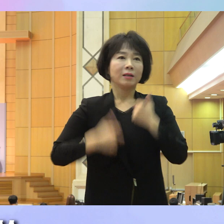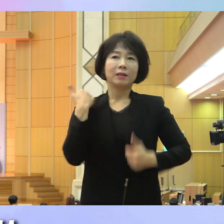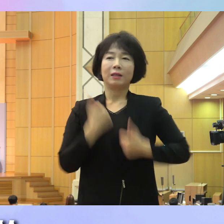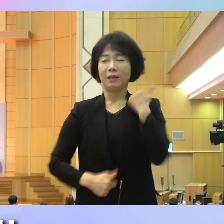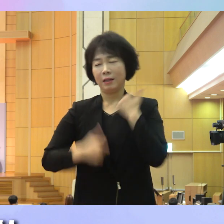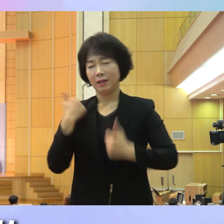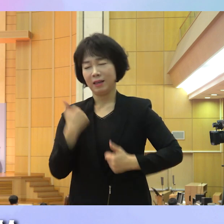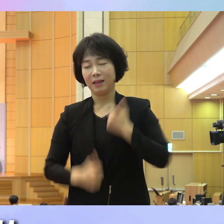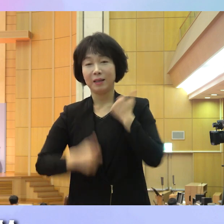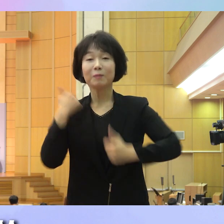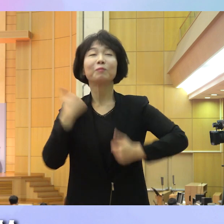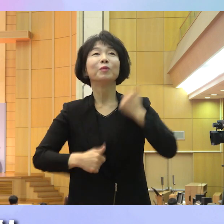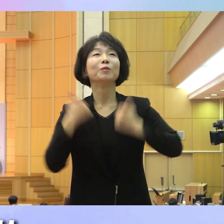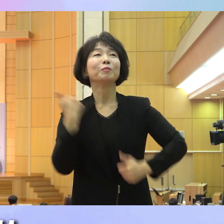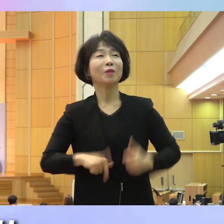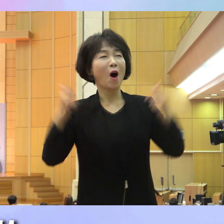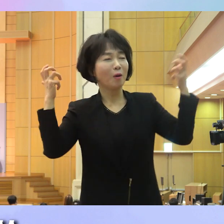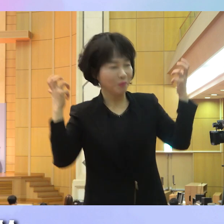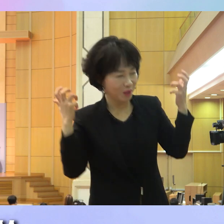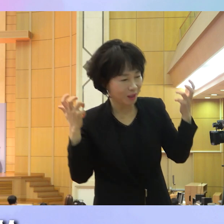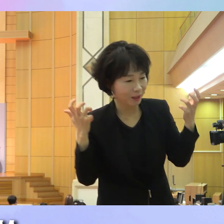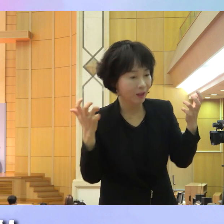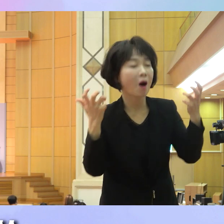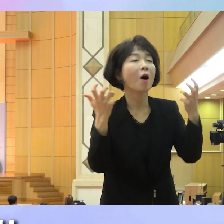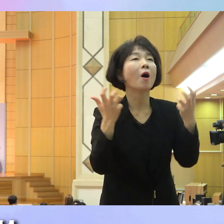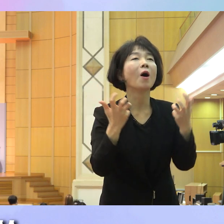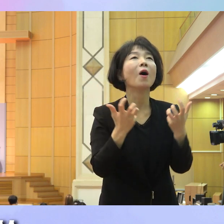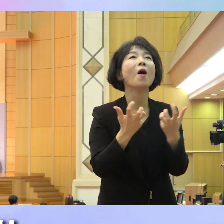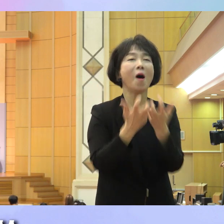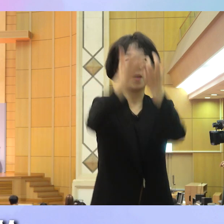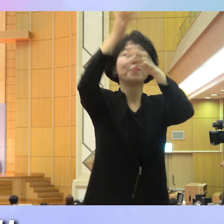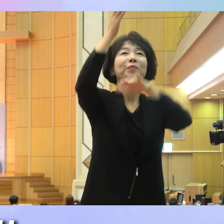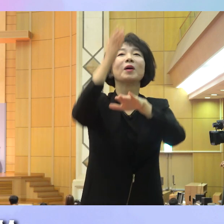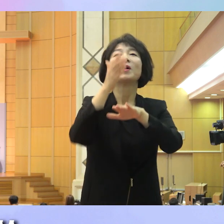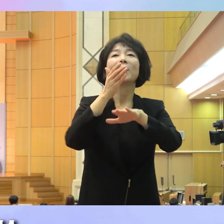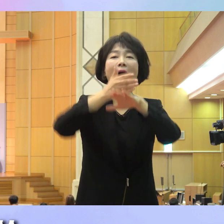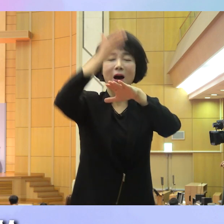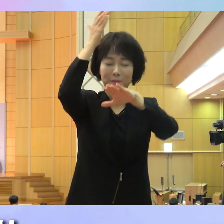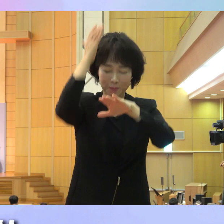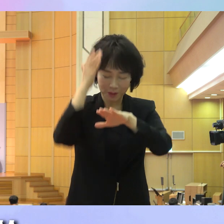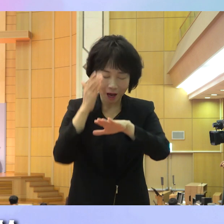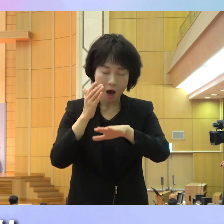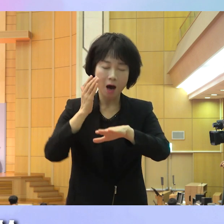마음의 기쁨 넘치어